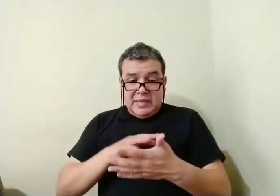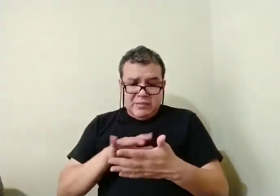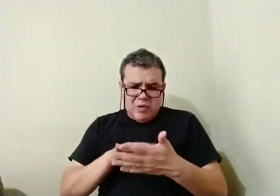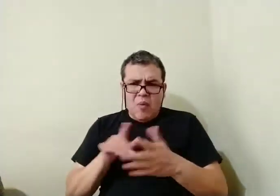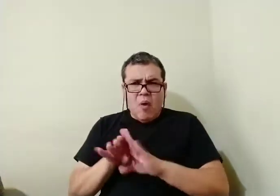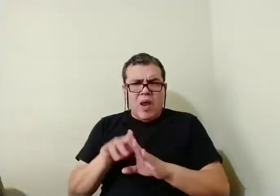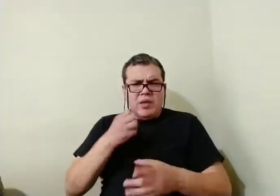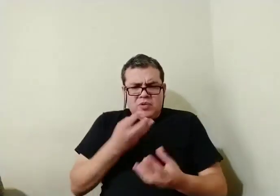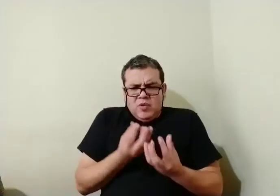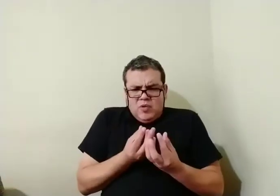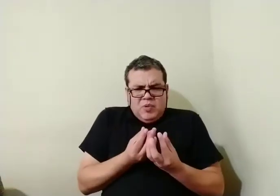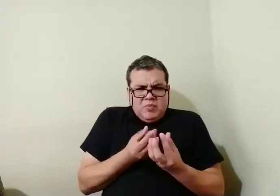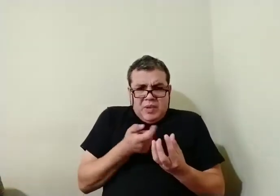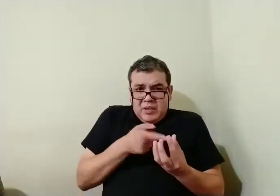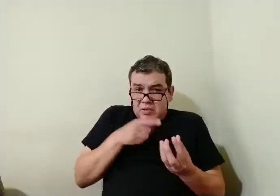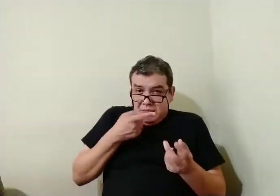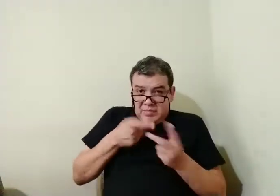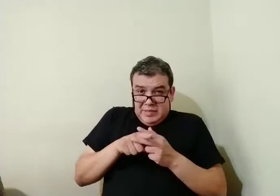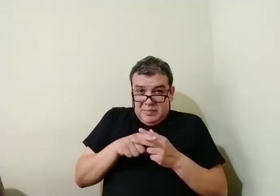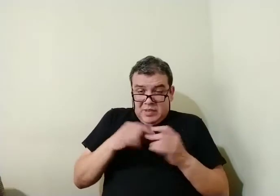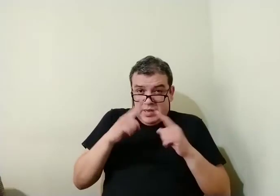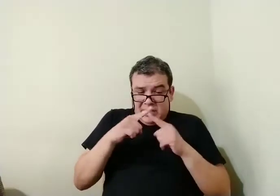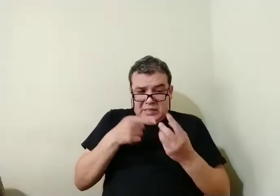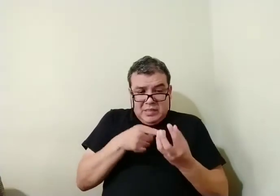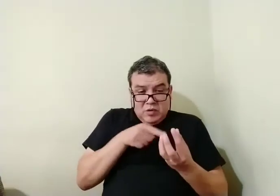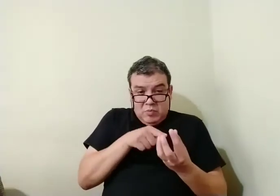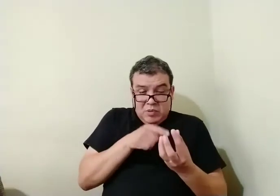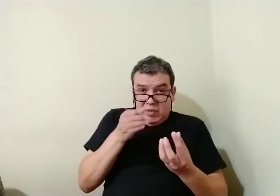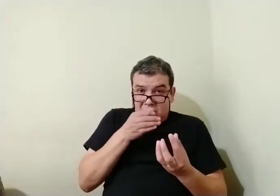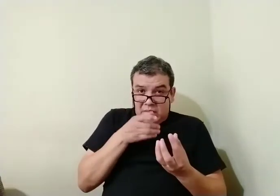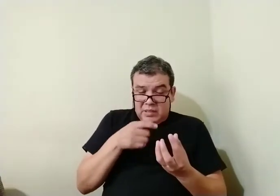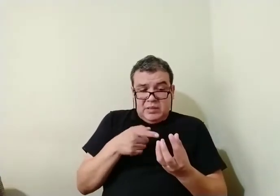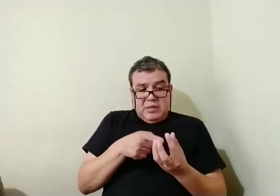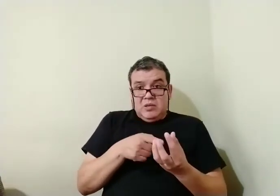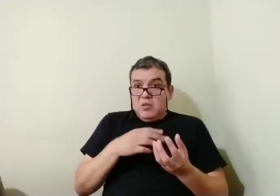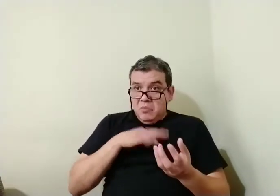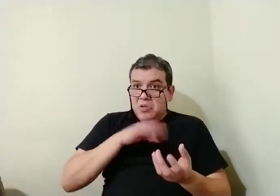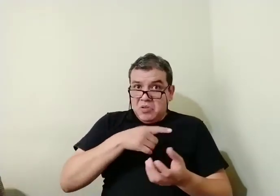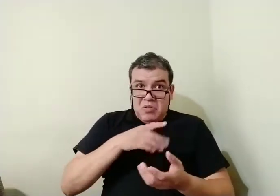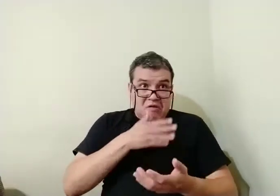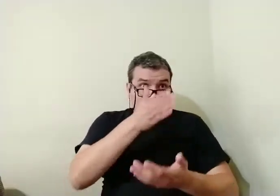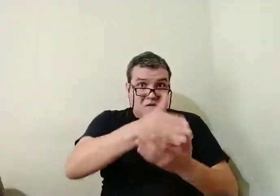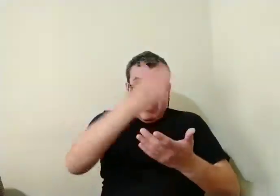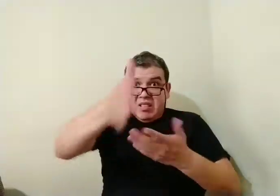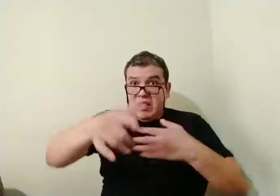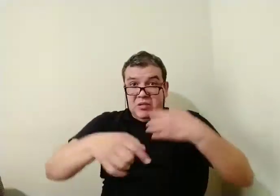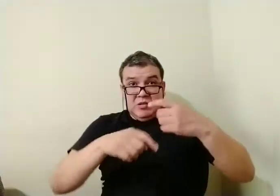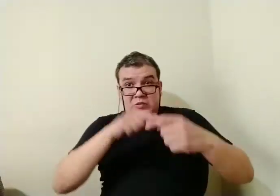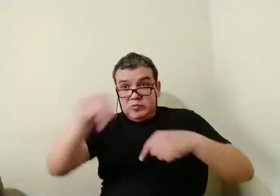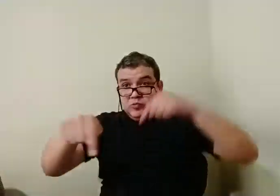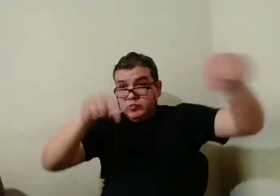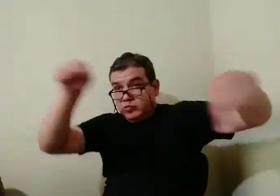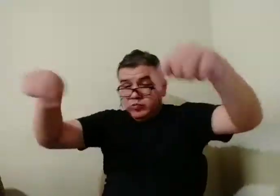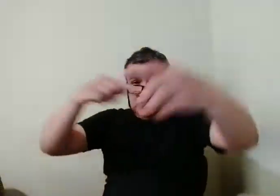El apóstol Pablo agrega que el Evangelio se predica en toda